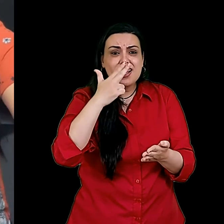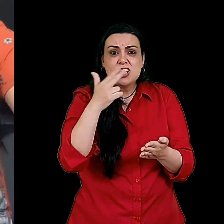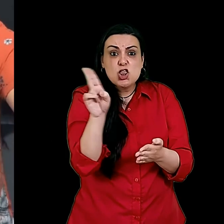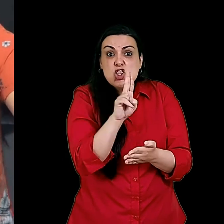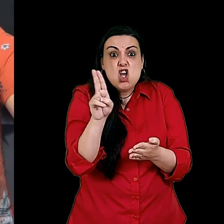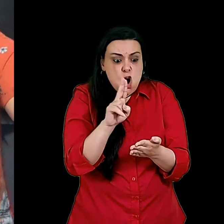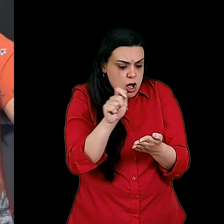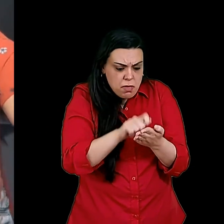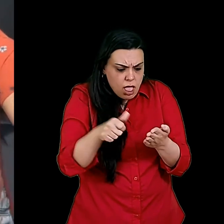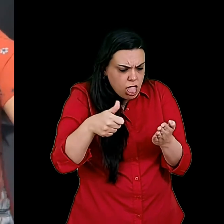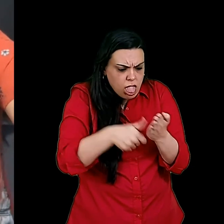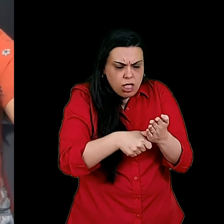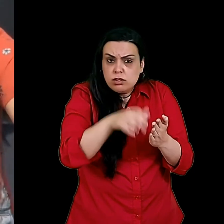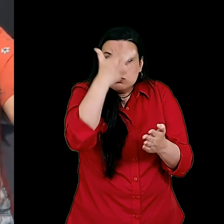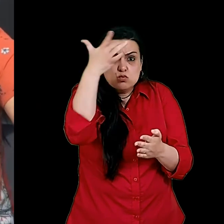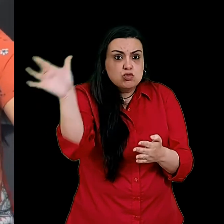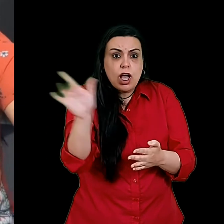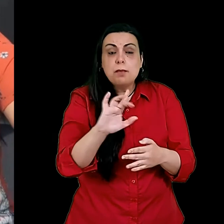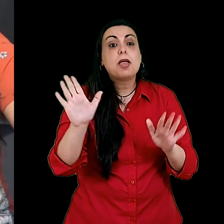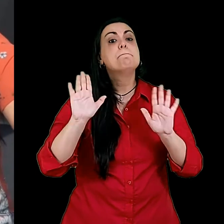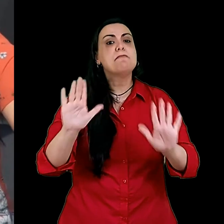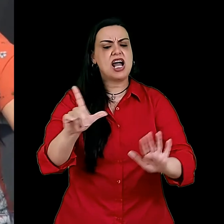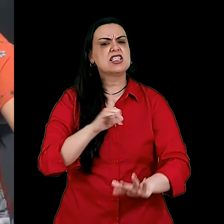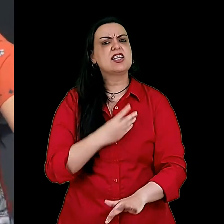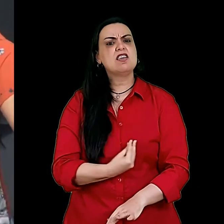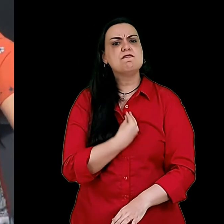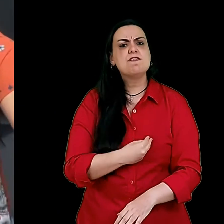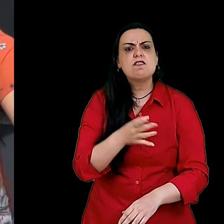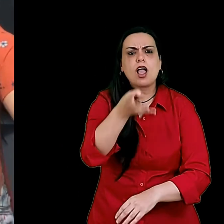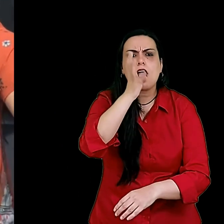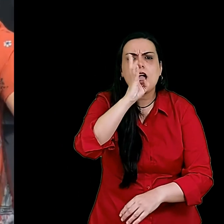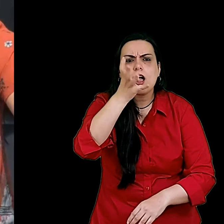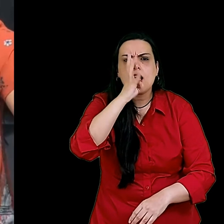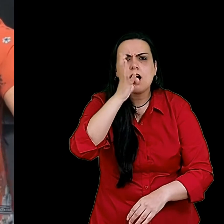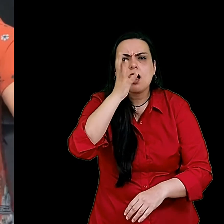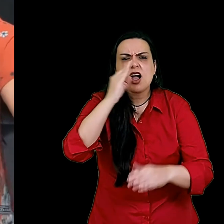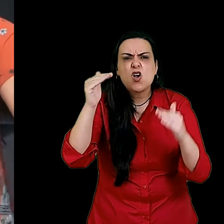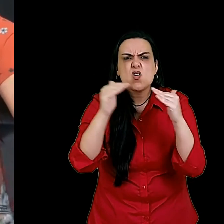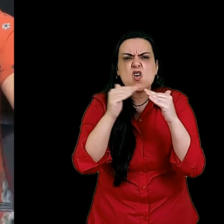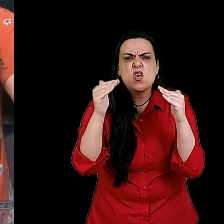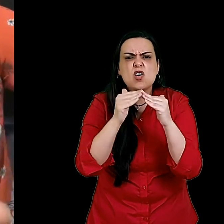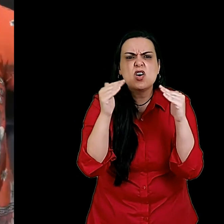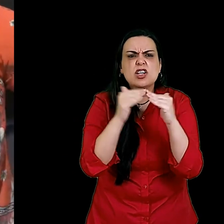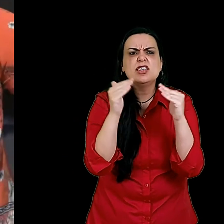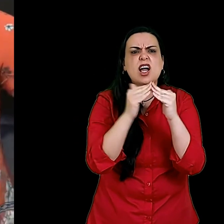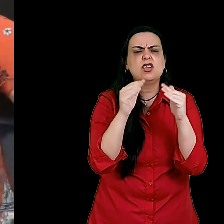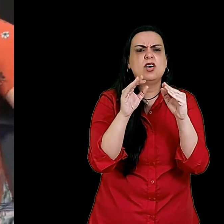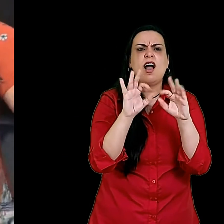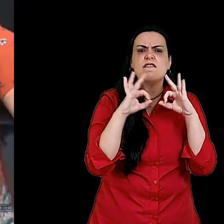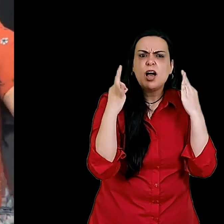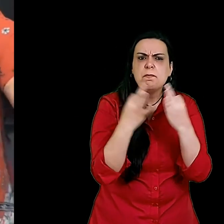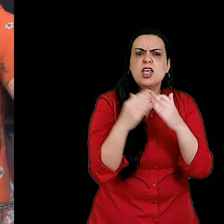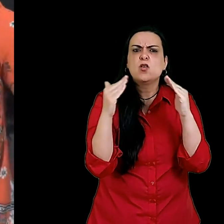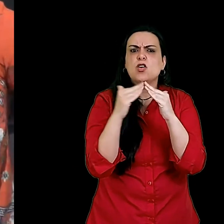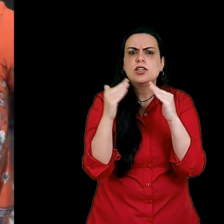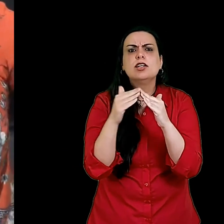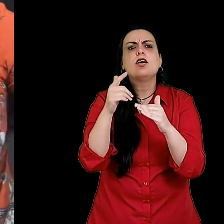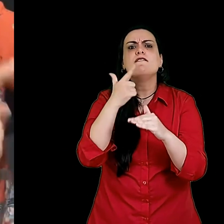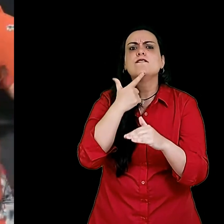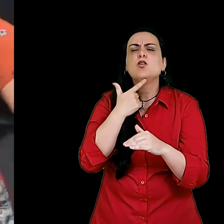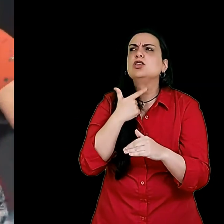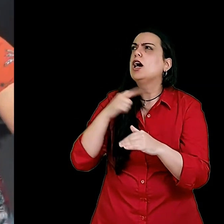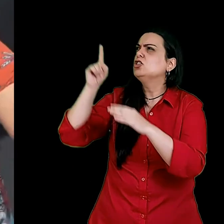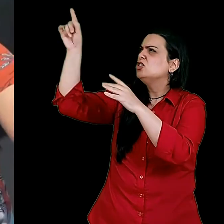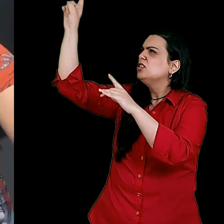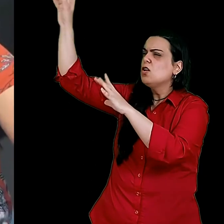não sabem escrever, às vezes o próprio nome, mas estão aqui se preparando em concordância com a